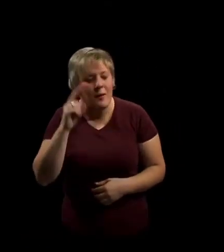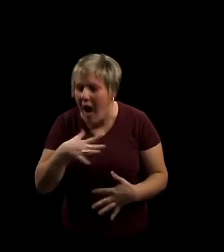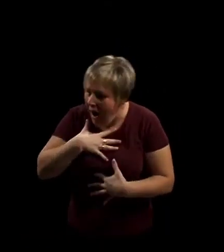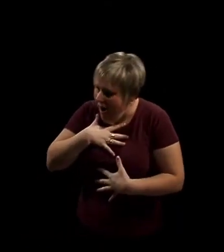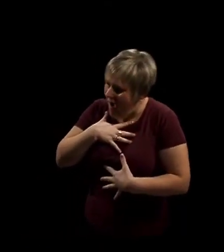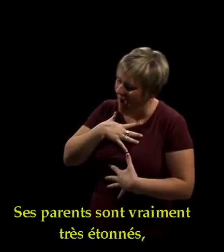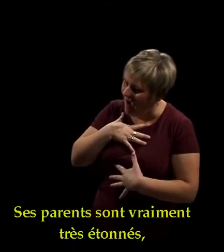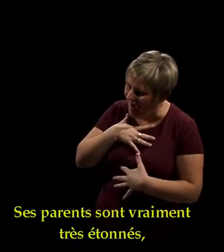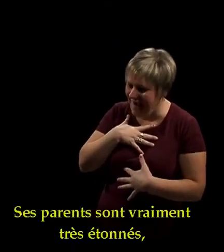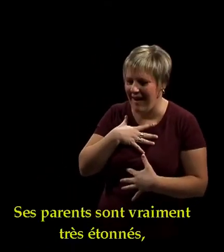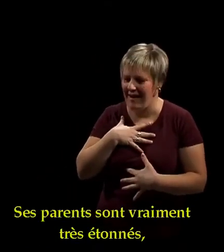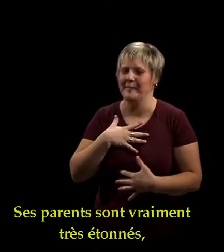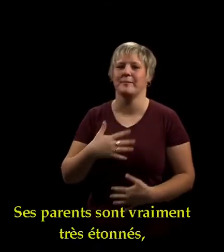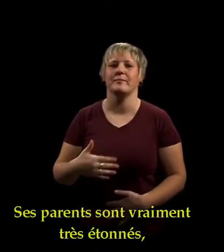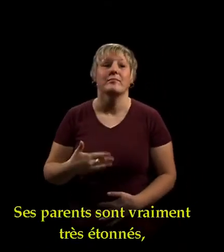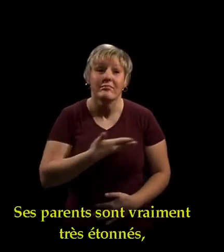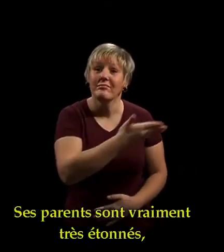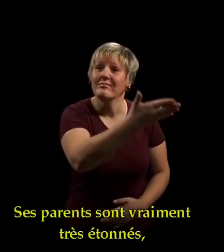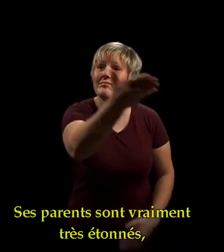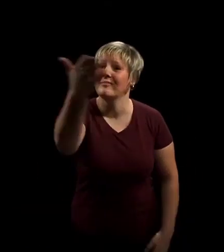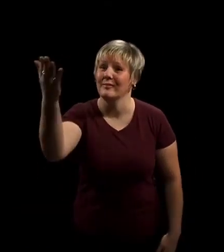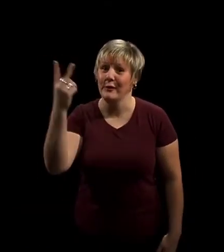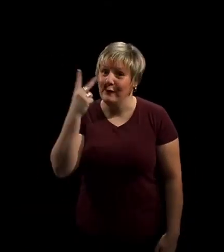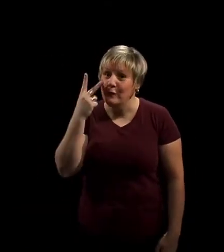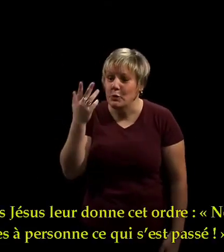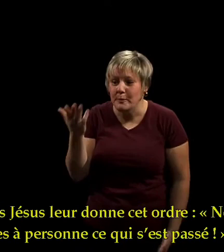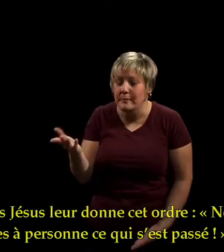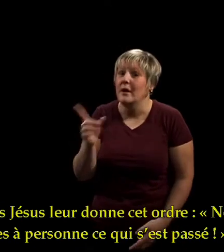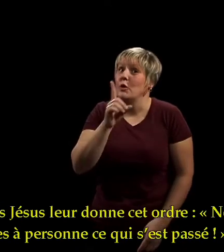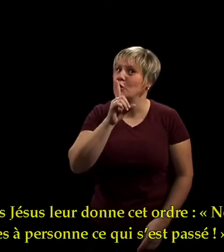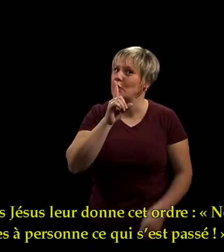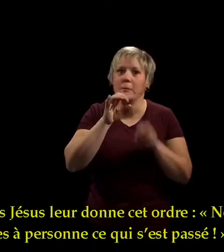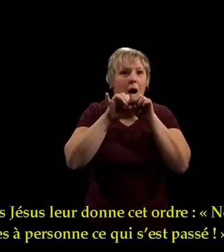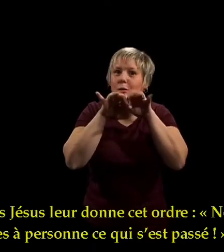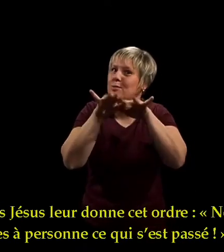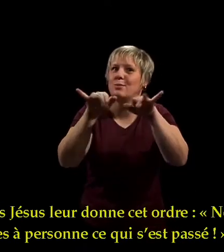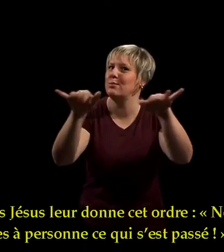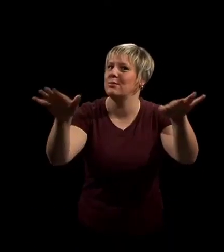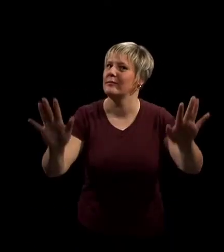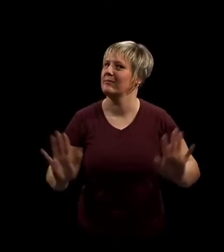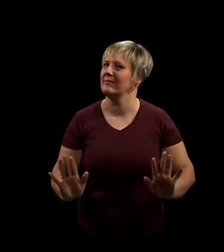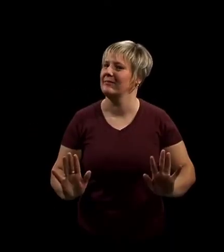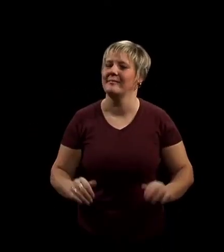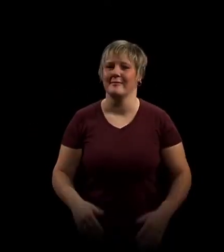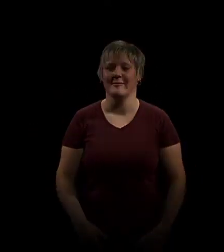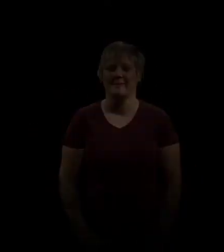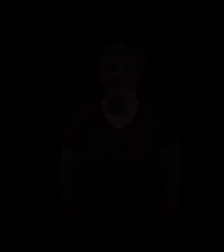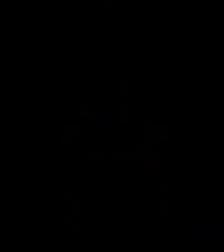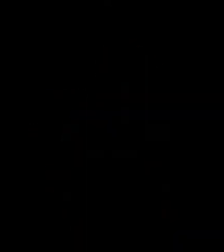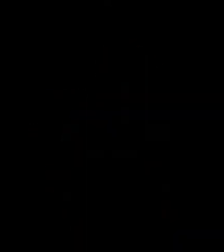donner à manger. Ses parents sont vraiment très étonnés, mais Jésus leur donne cet ordre: ne dites à personne ce qui s'est passé.